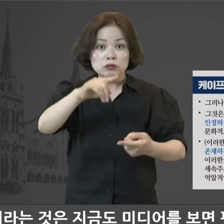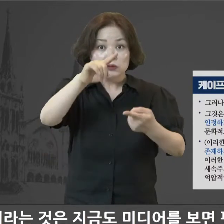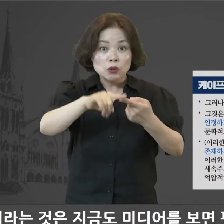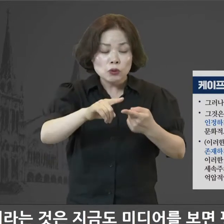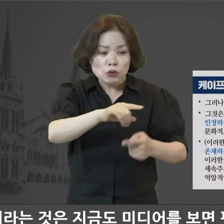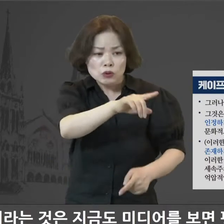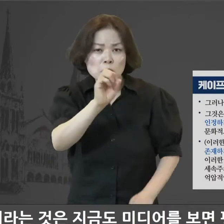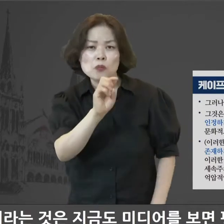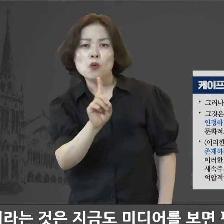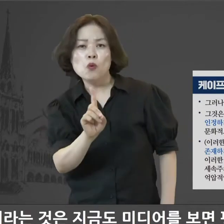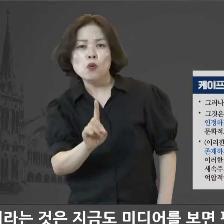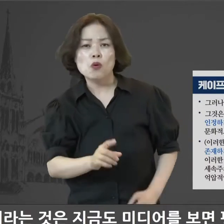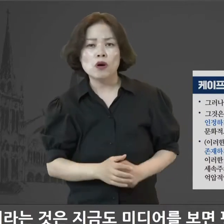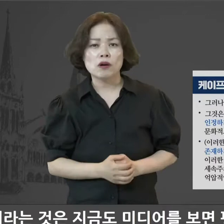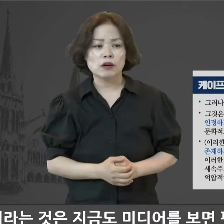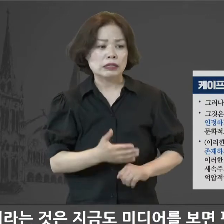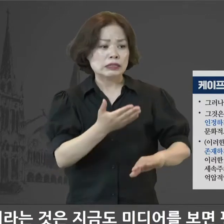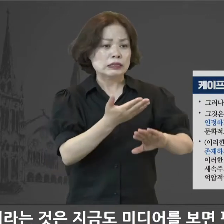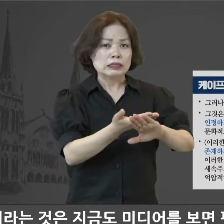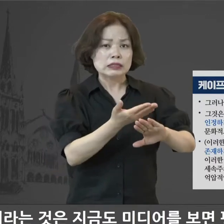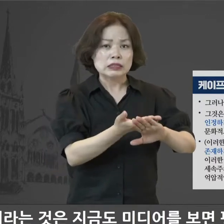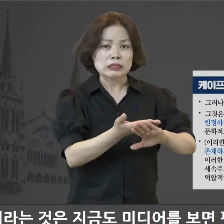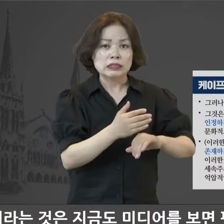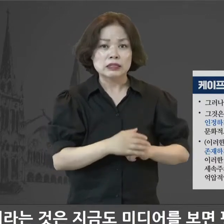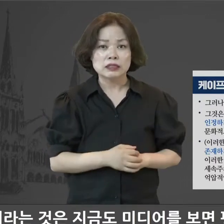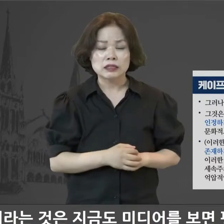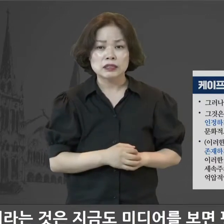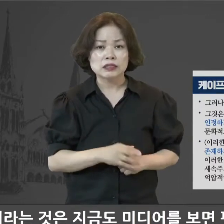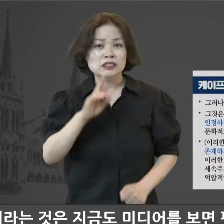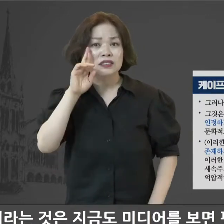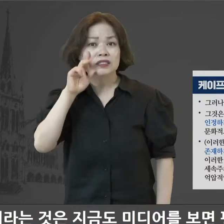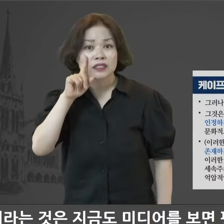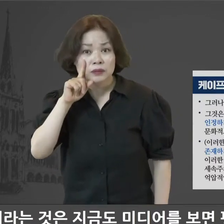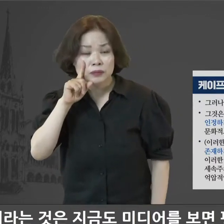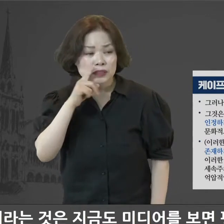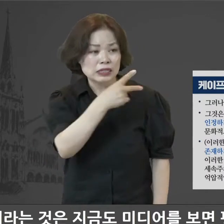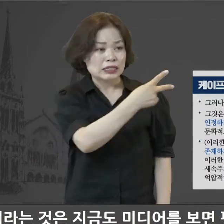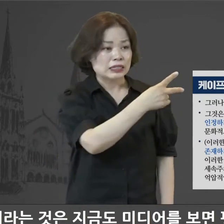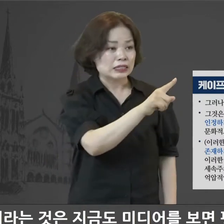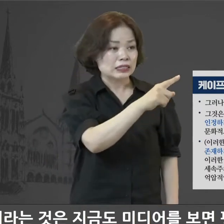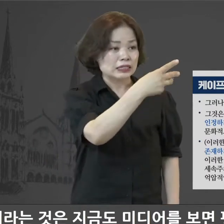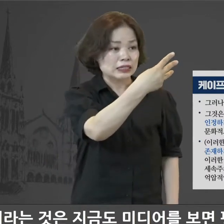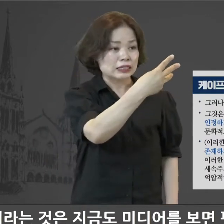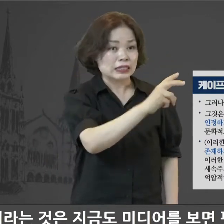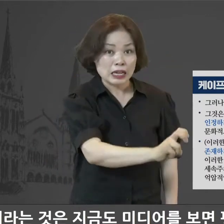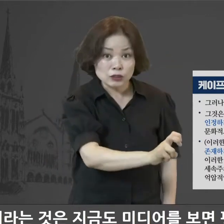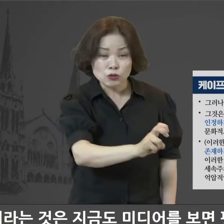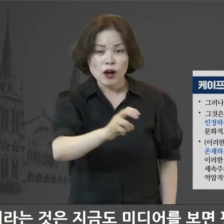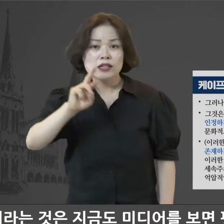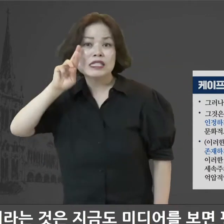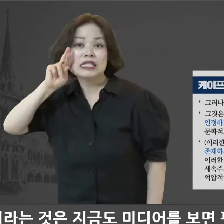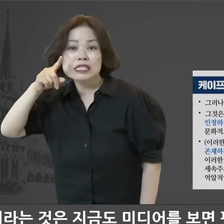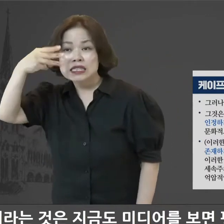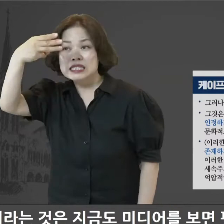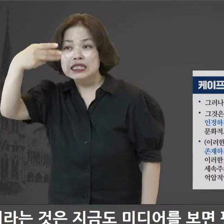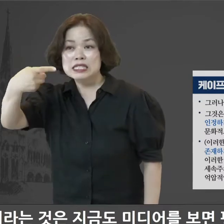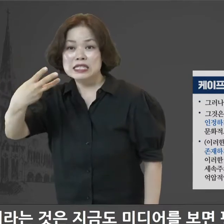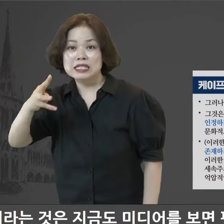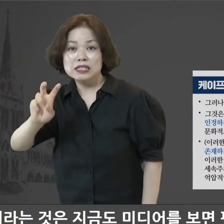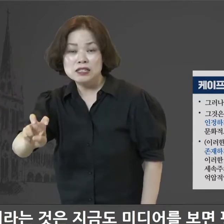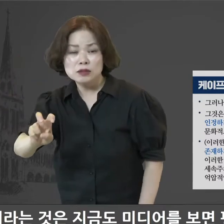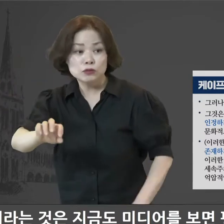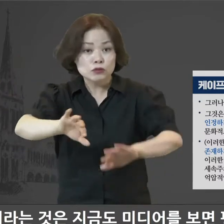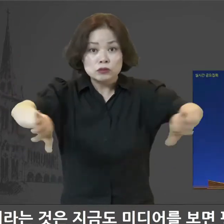분들이 주로 얘기하는 게 다름과 틀림은 구별하자. 그러니까 예를 들어서 제가